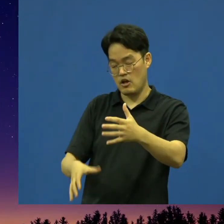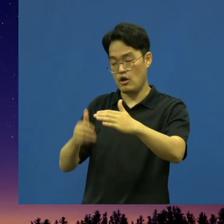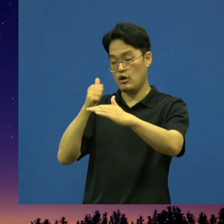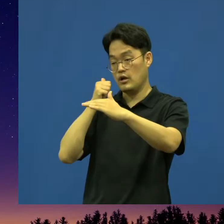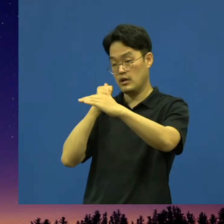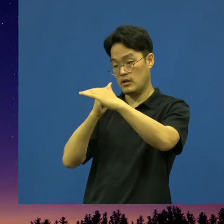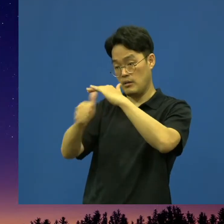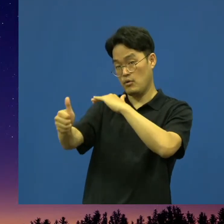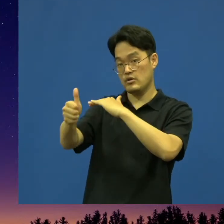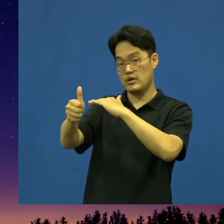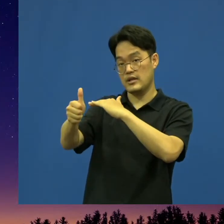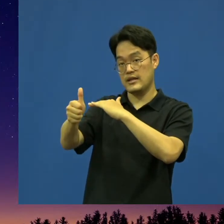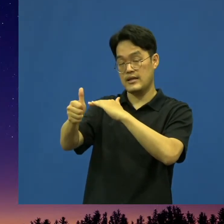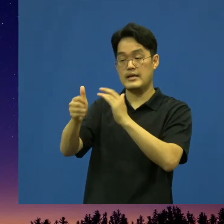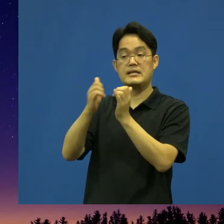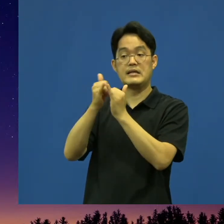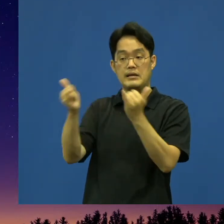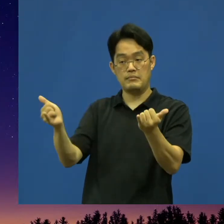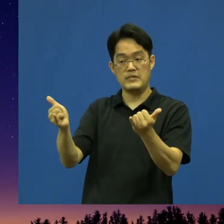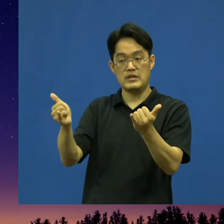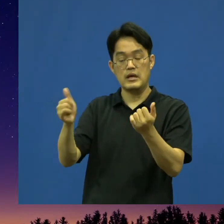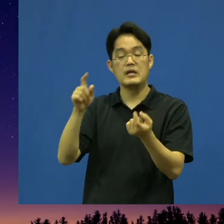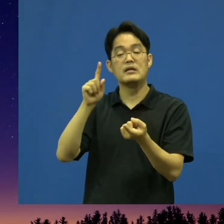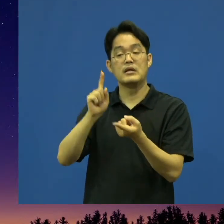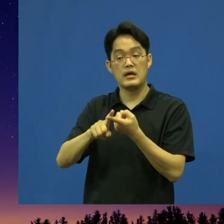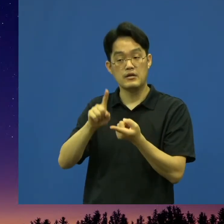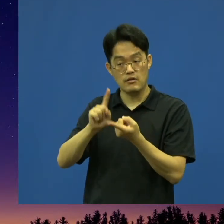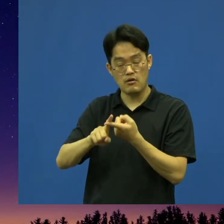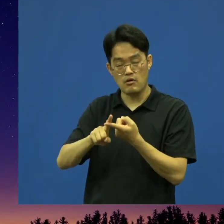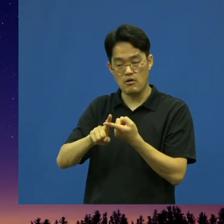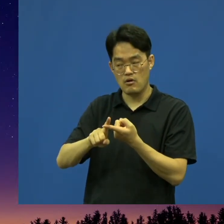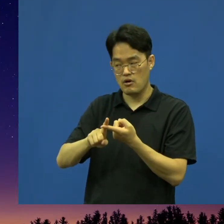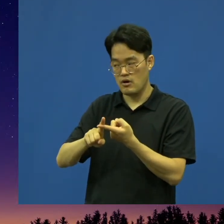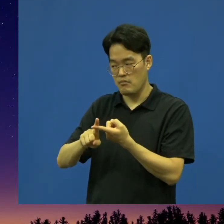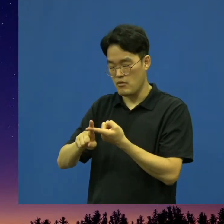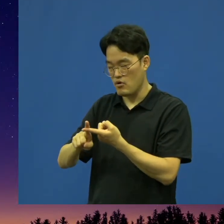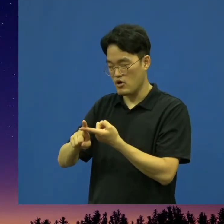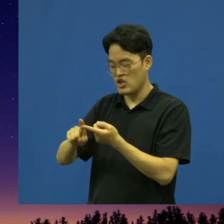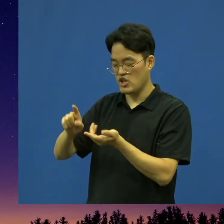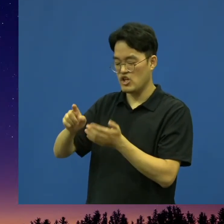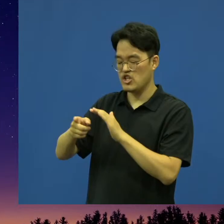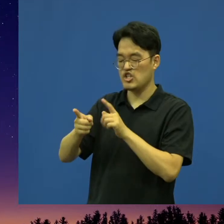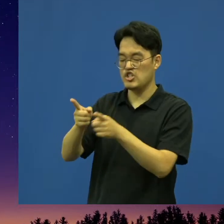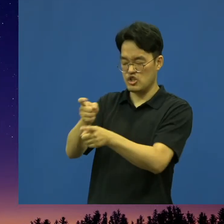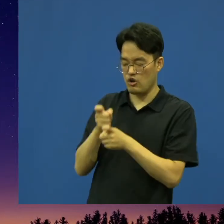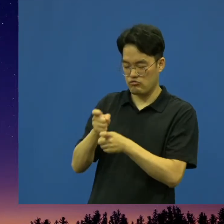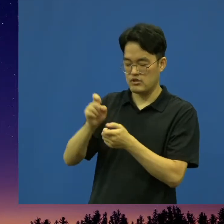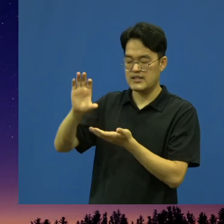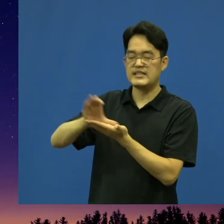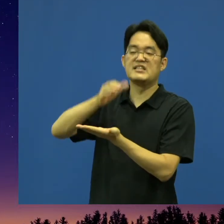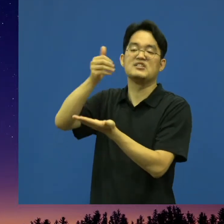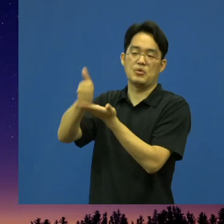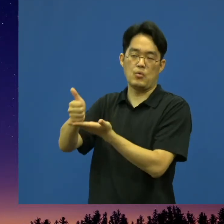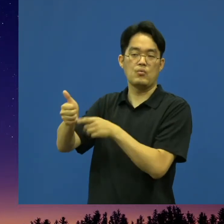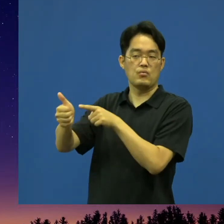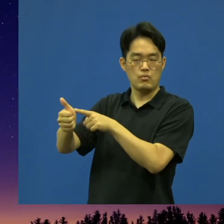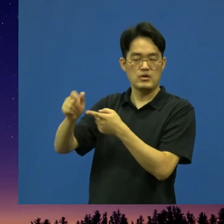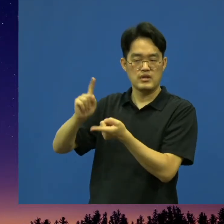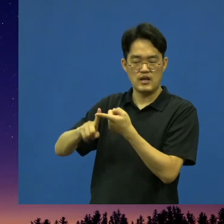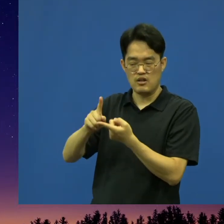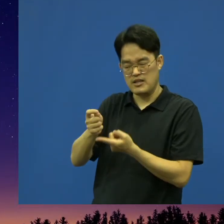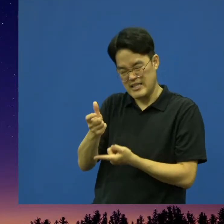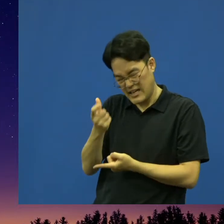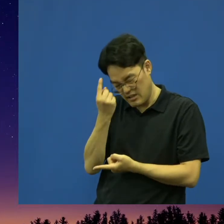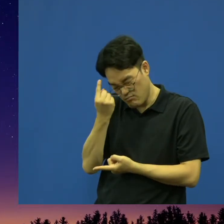적그리스도의 상징적인 인물들을 보여주는 게 작은 뿔이에요. 여러분, 이